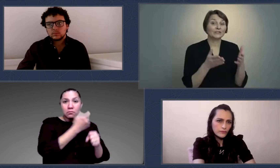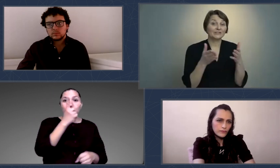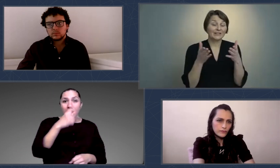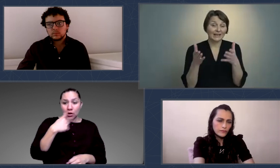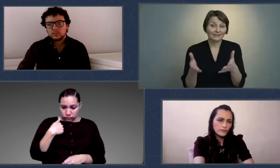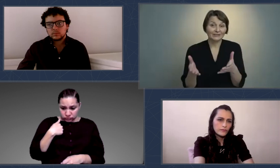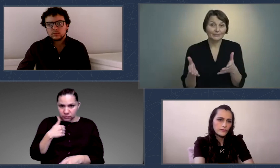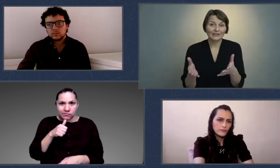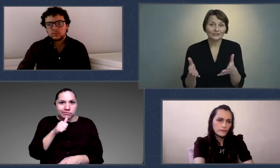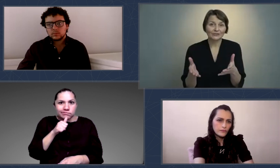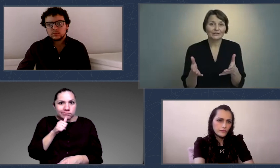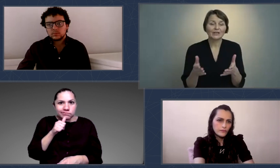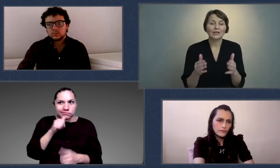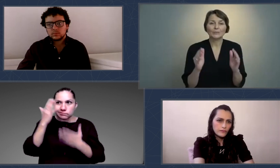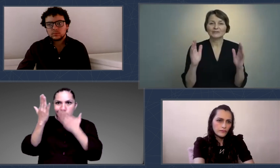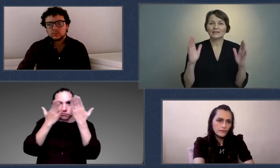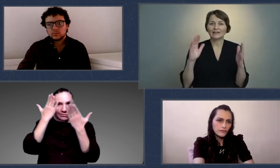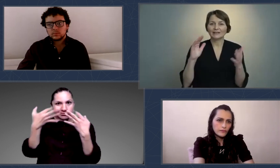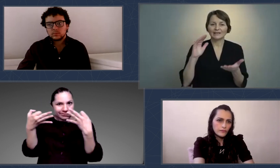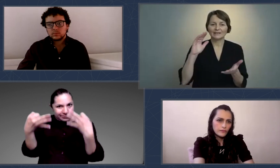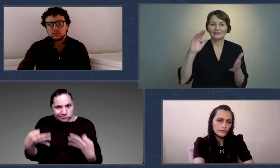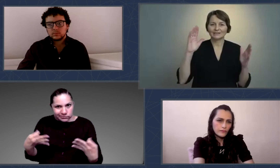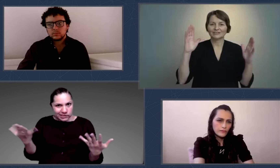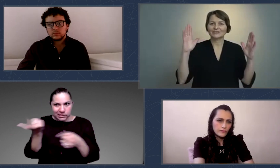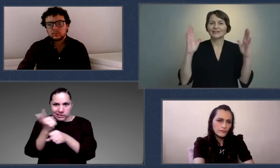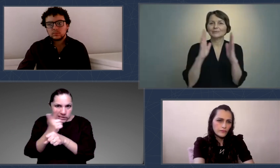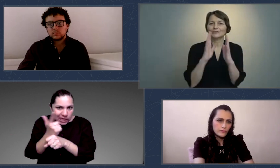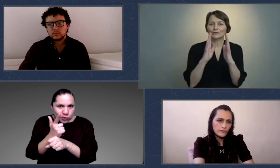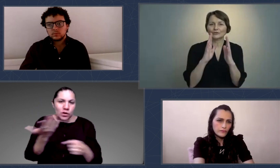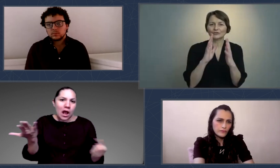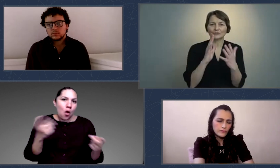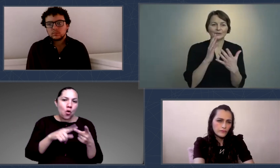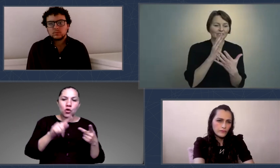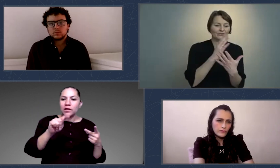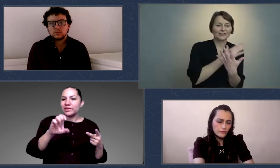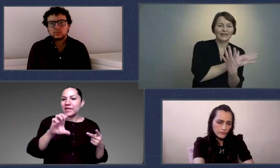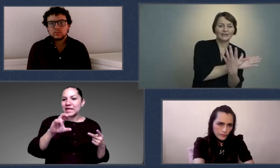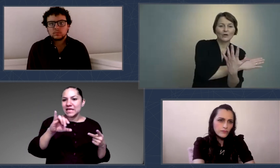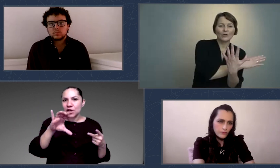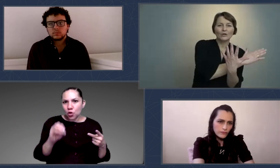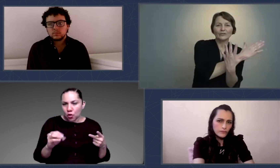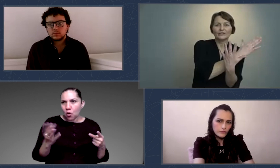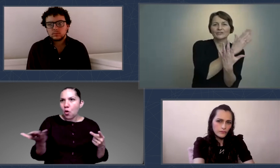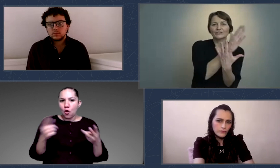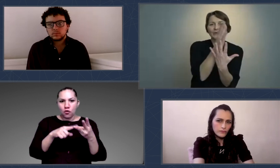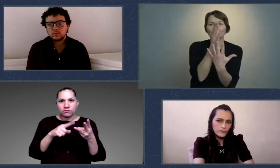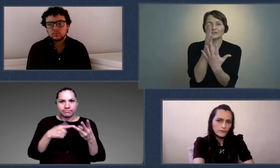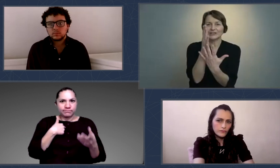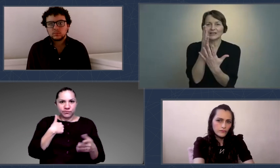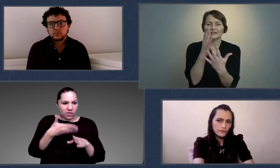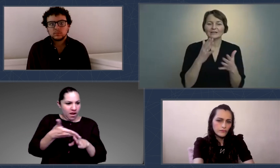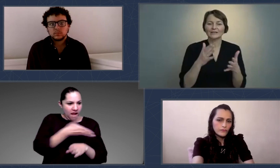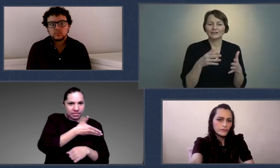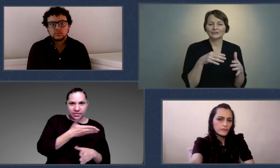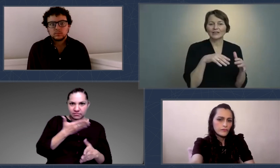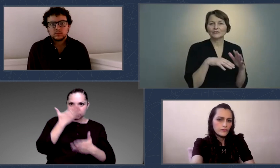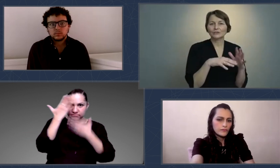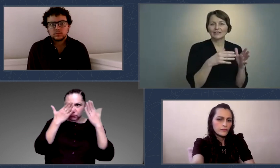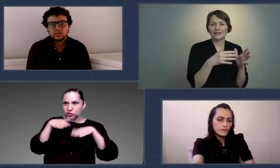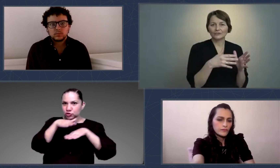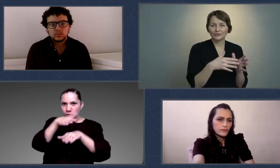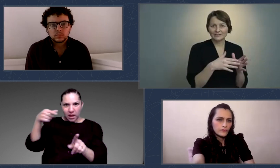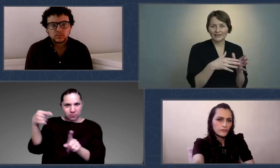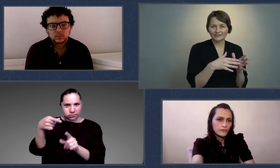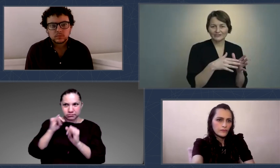very much less than a formal, bachelor's o sea, que degree. tenían So un grado ultimately, técnico o if que they tenían had the algún tipo de opportunity also capacitación to formal, pues pursue a también bachelor, se les